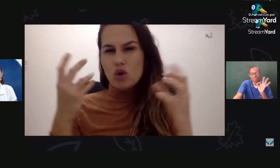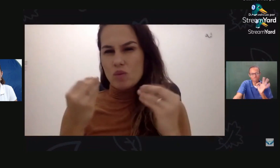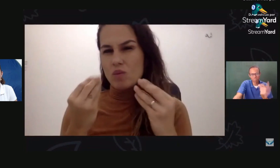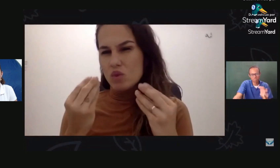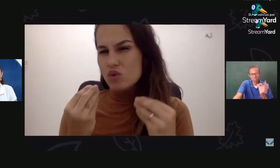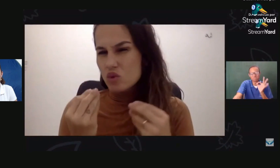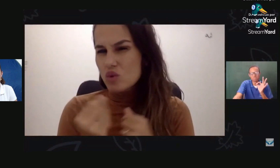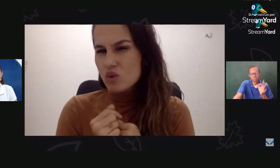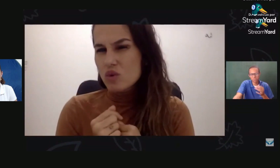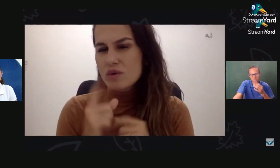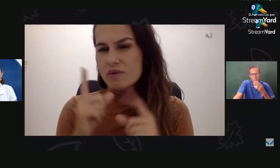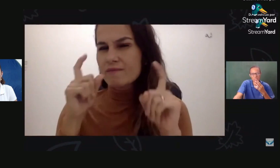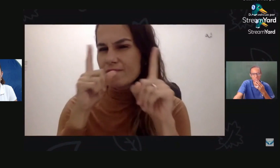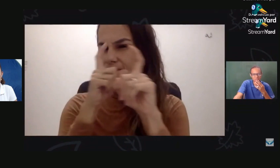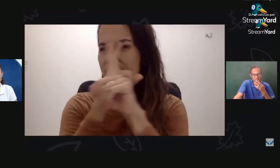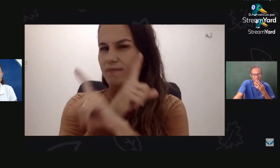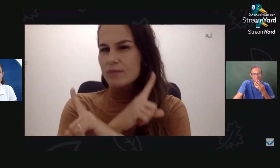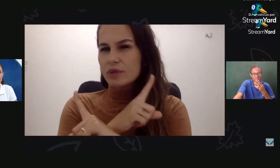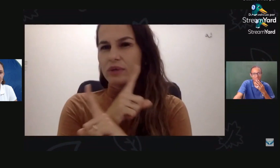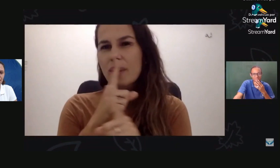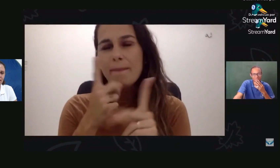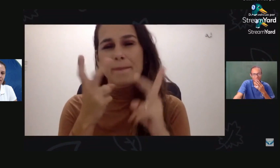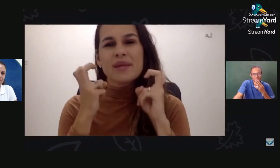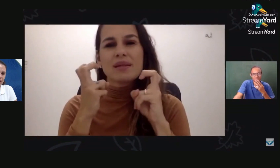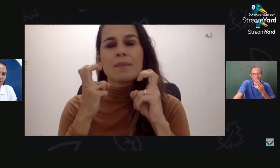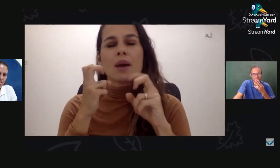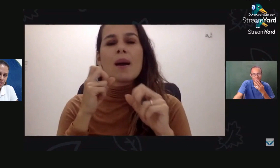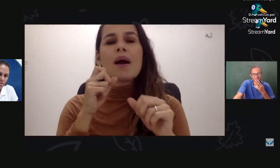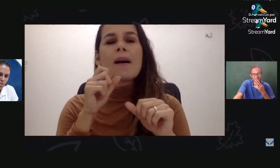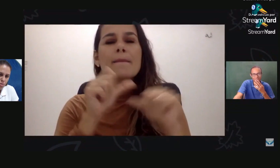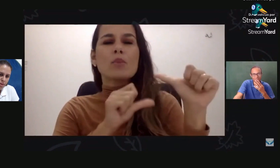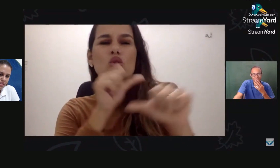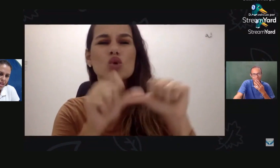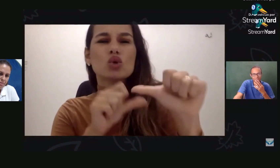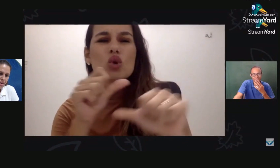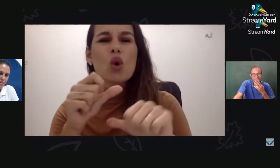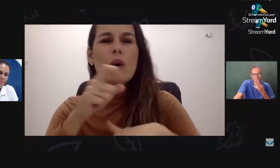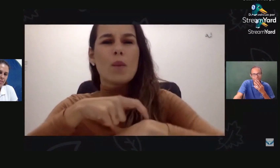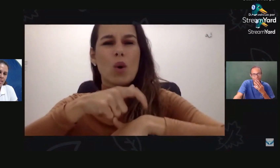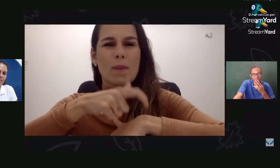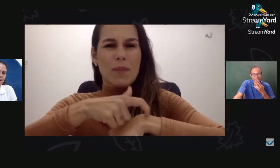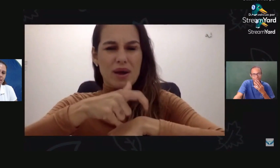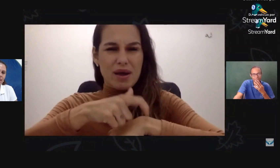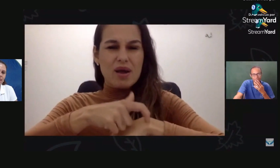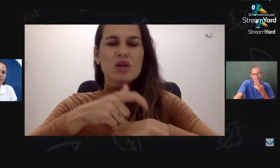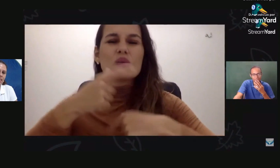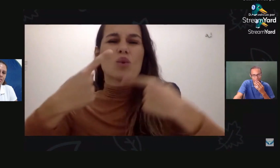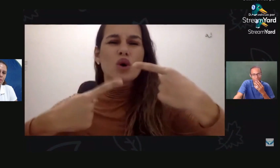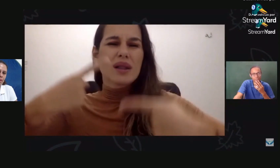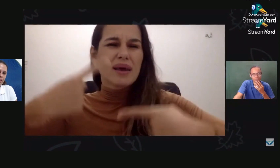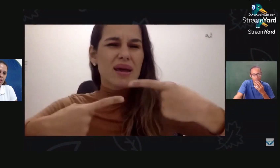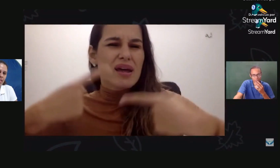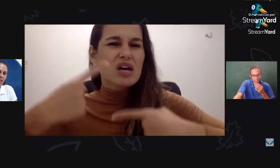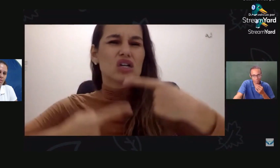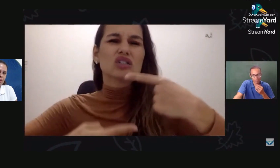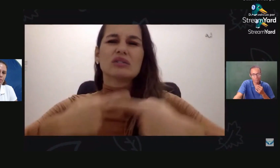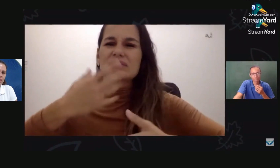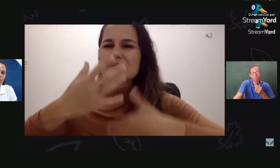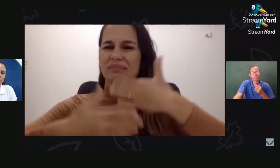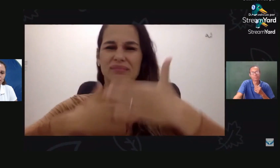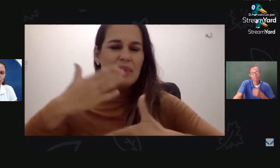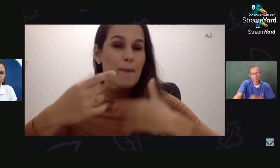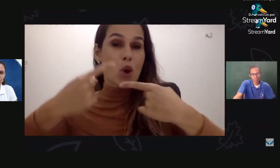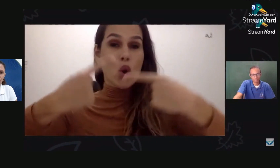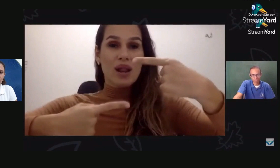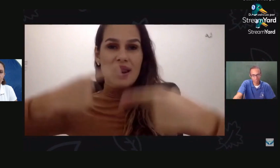no individual. A maioria é assim. Então é difícil, a gente percebe, né, que nesse momento teve uma